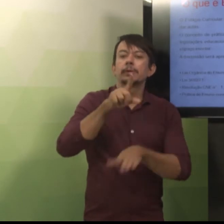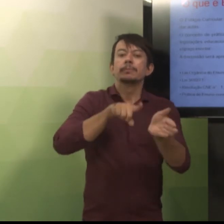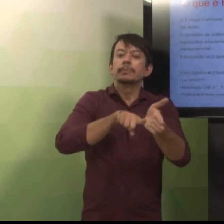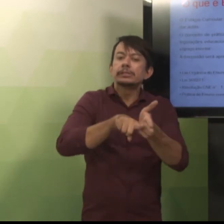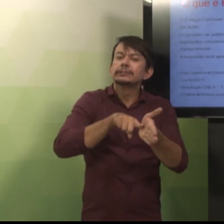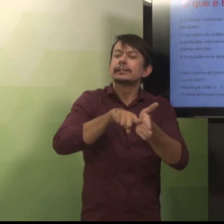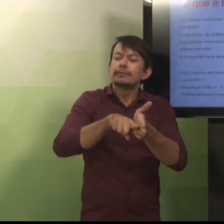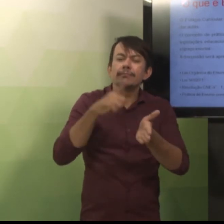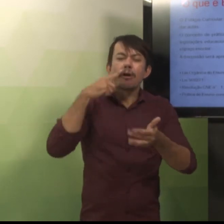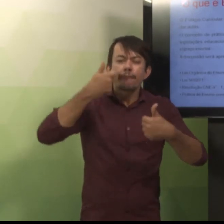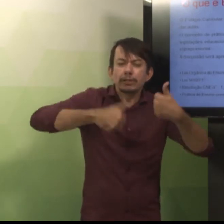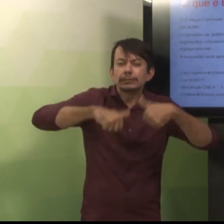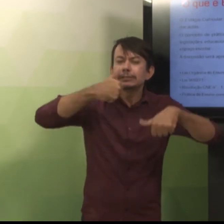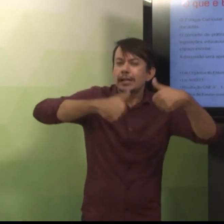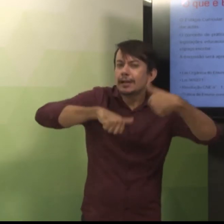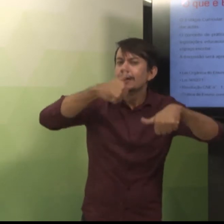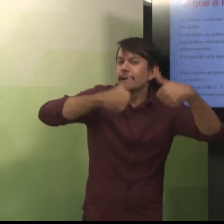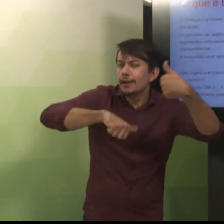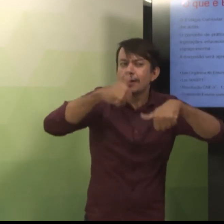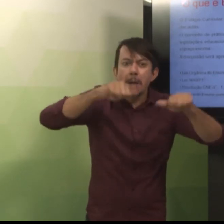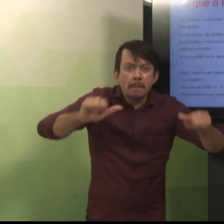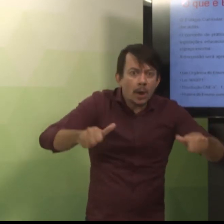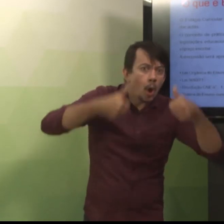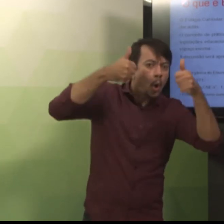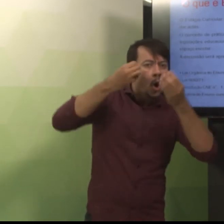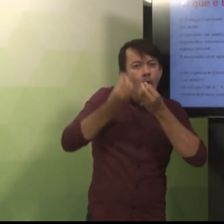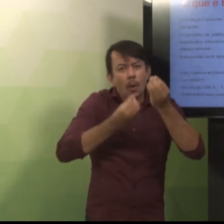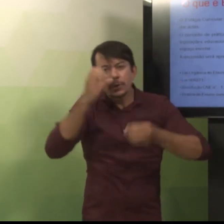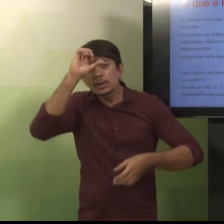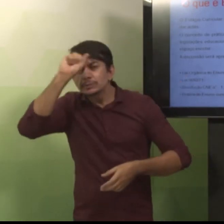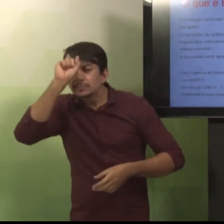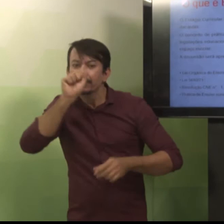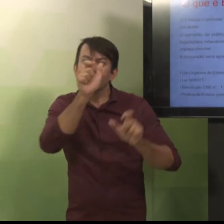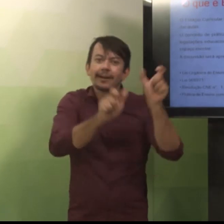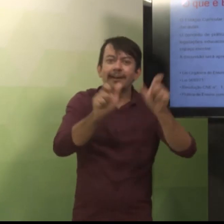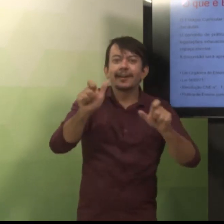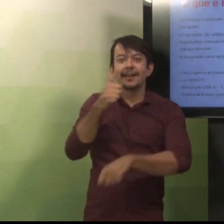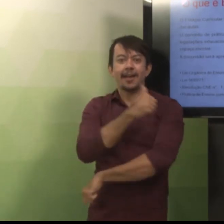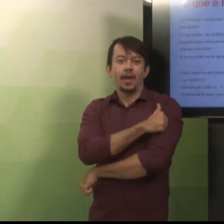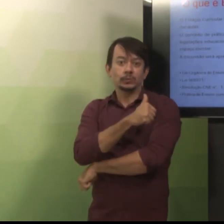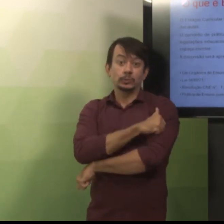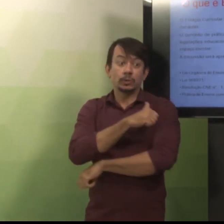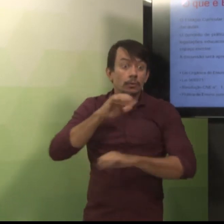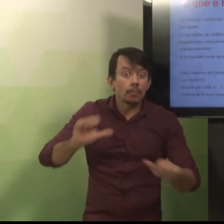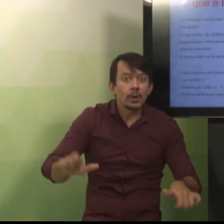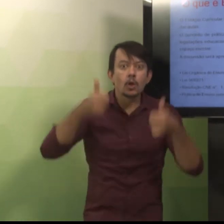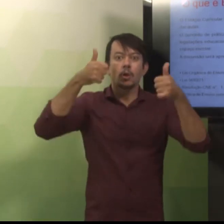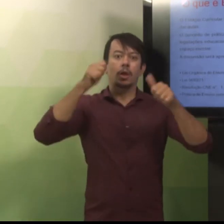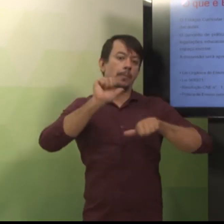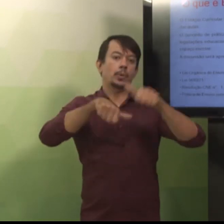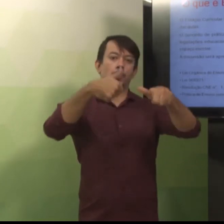continuar pesquisas para uma melhor aprendizagem, um melhor desenvolvimento dos alunos.